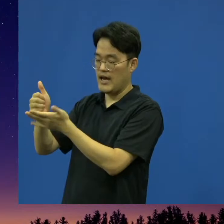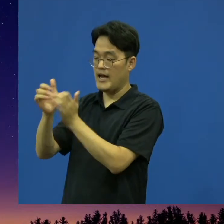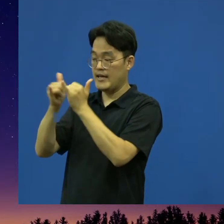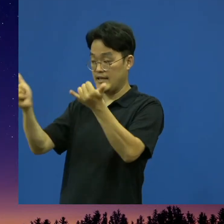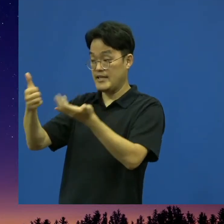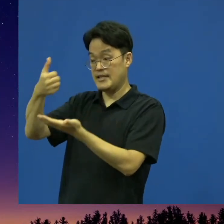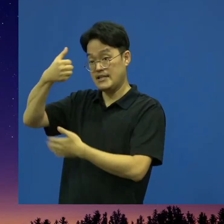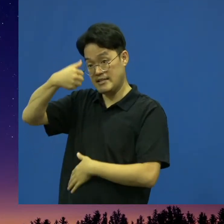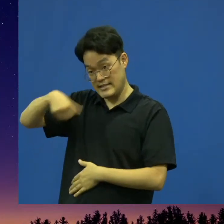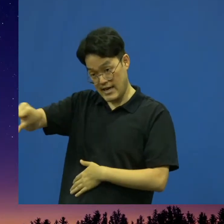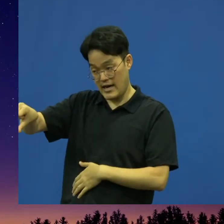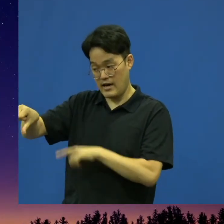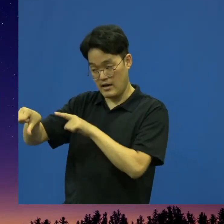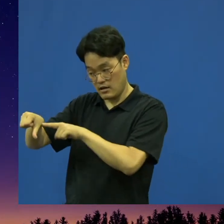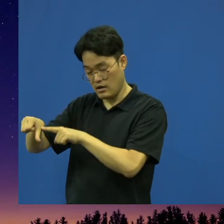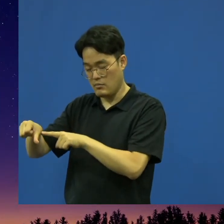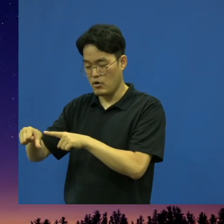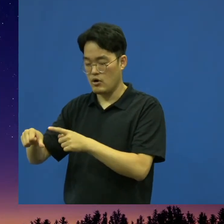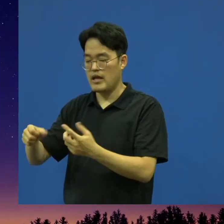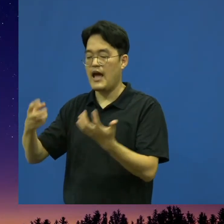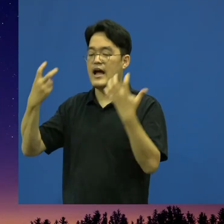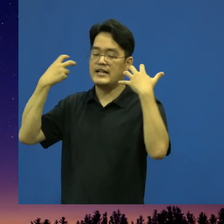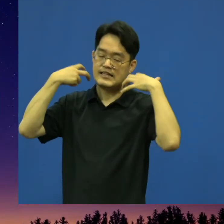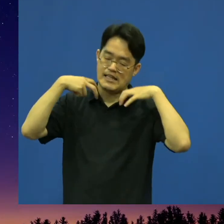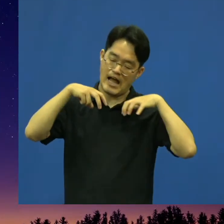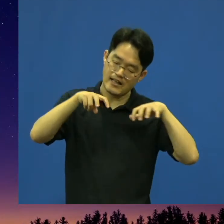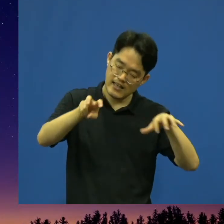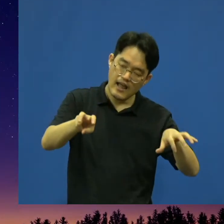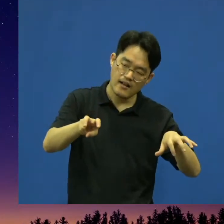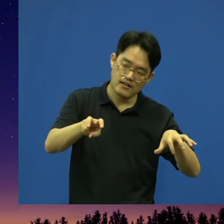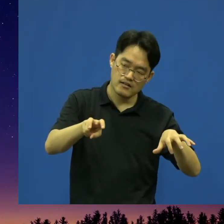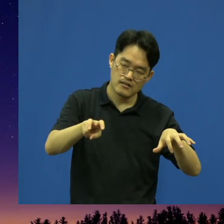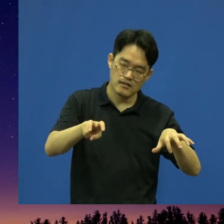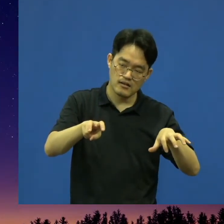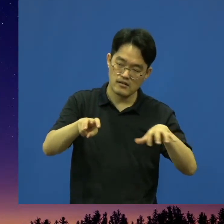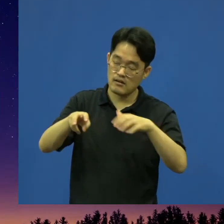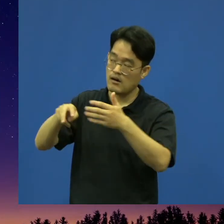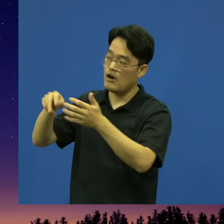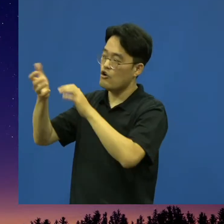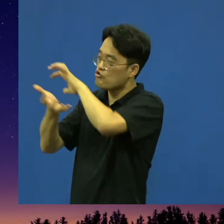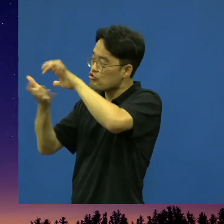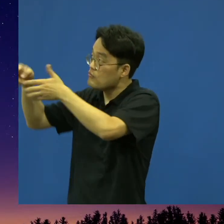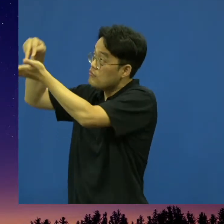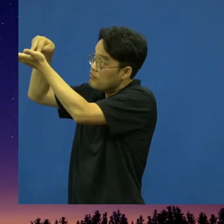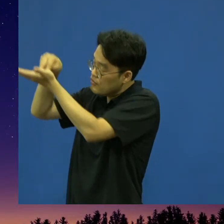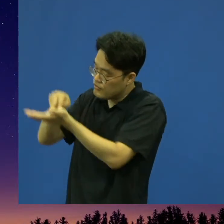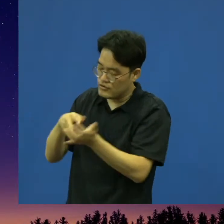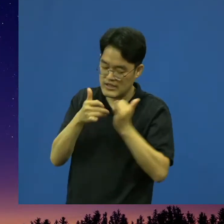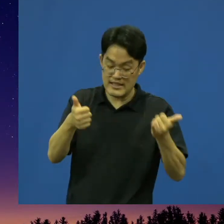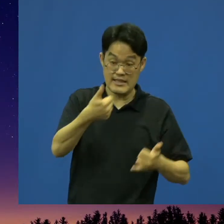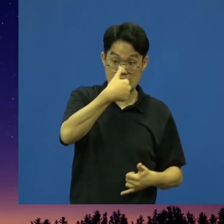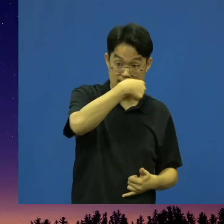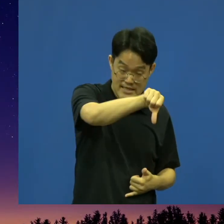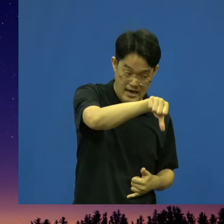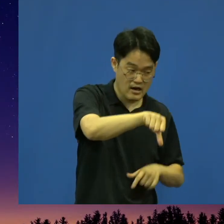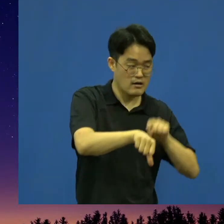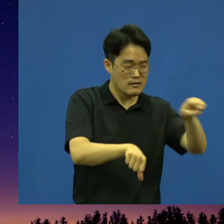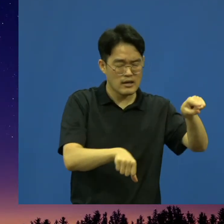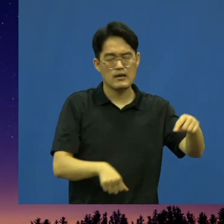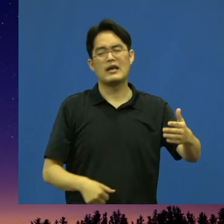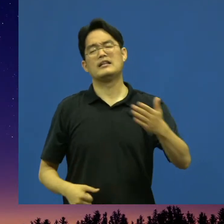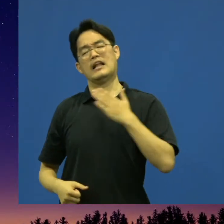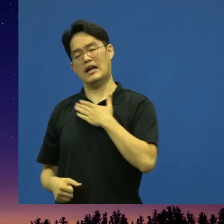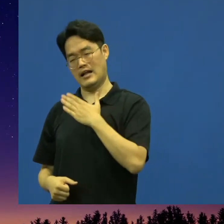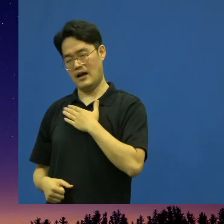다니엘서 7장에서 사용된 표현을 그대로 당신에게 적용시키신 거예요. 짐승들이